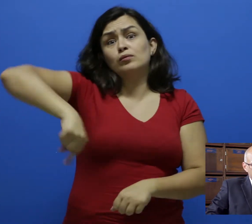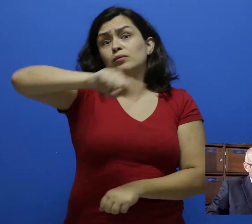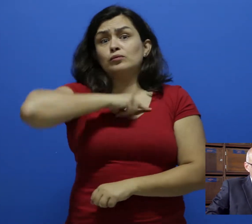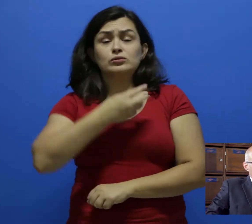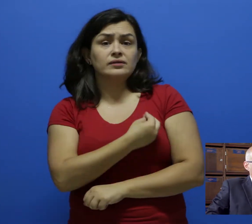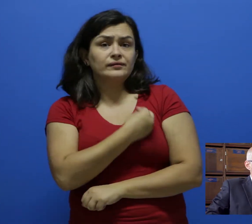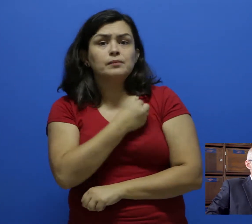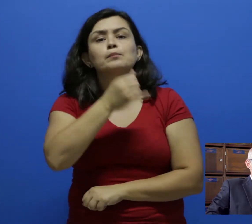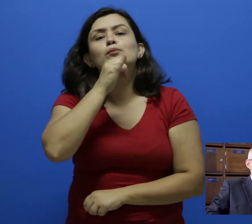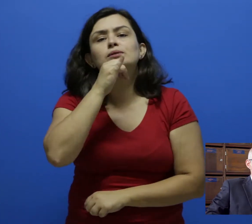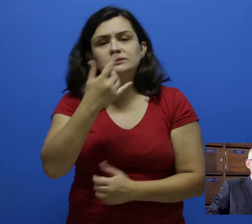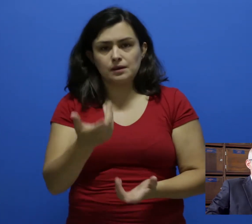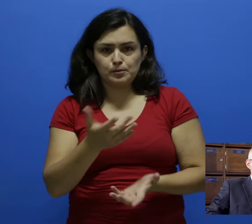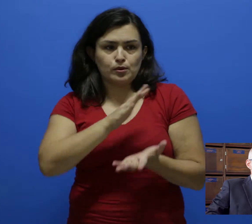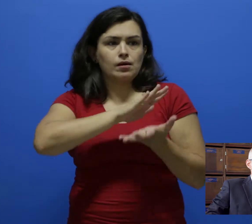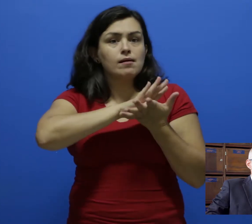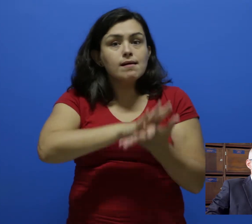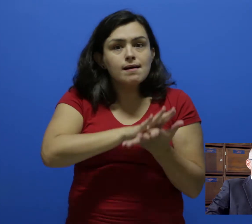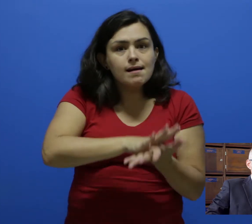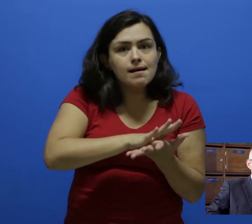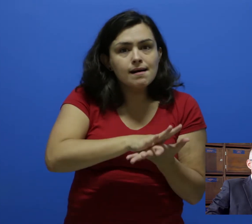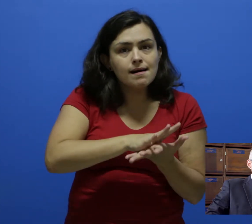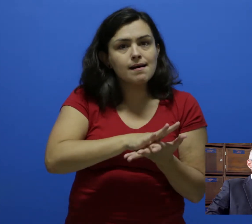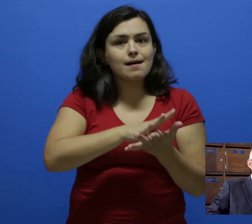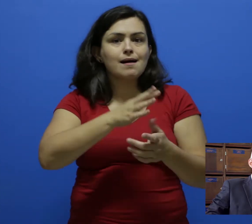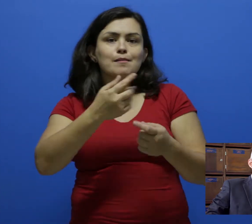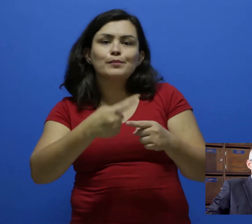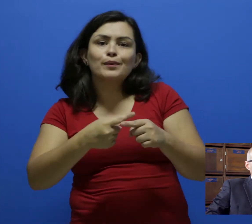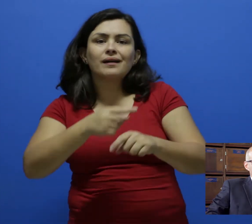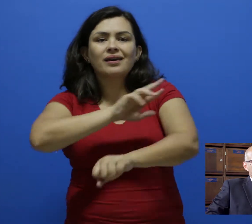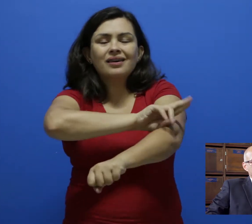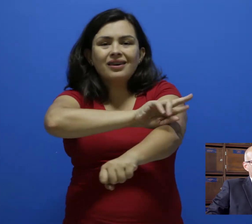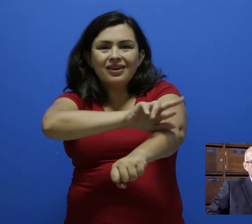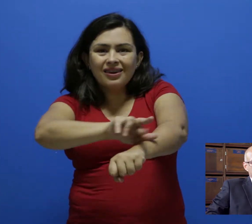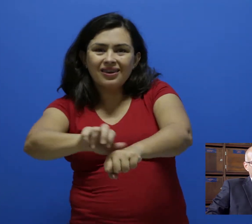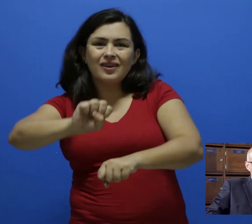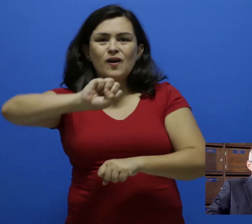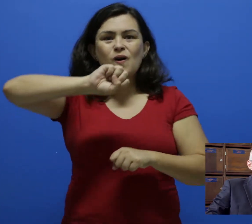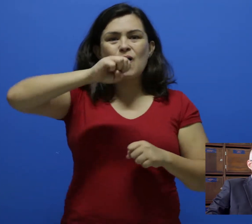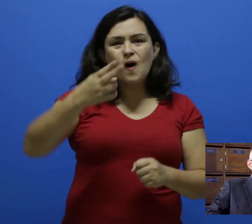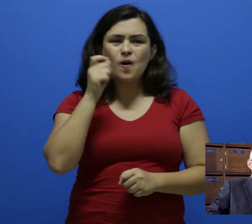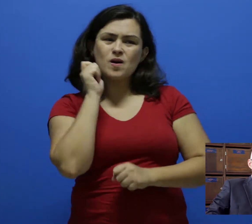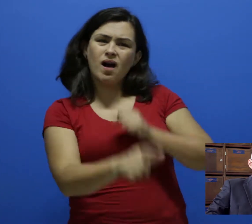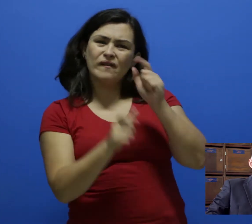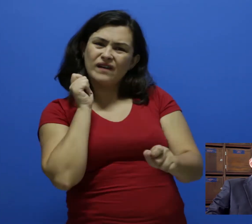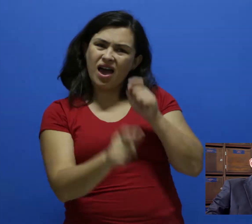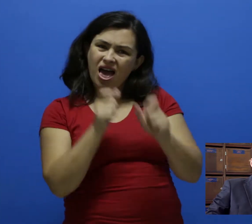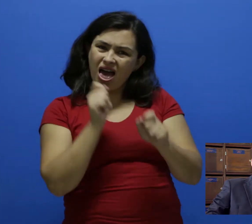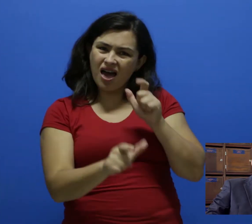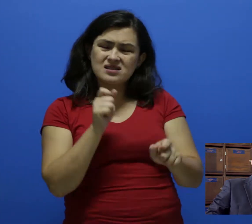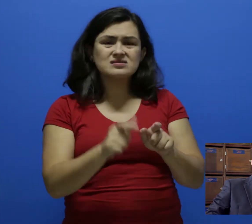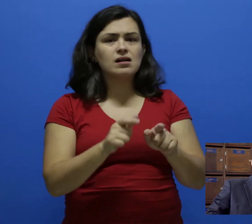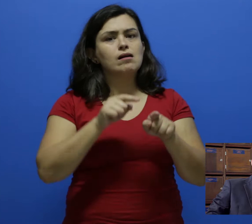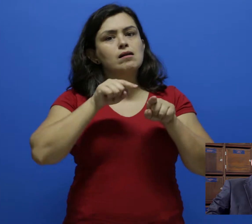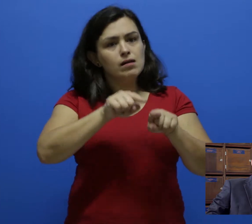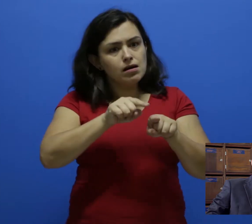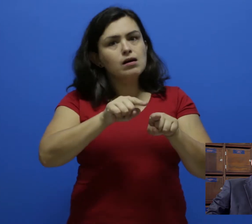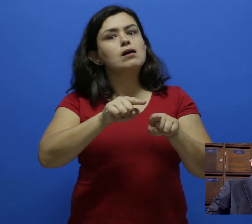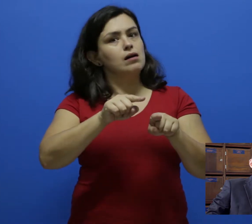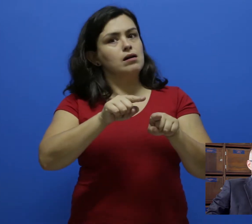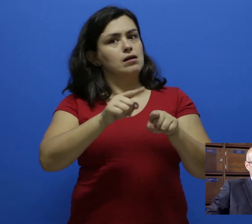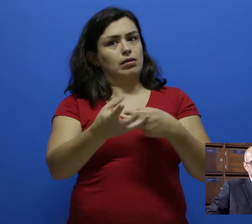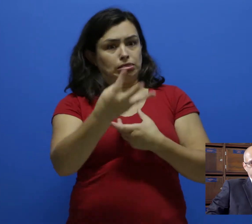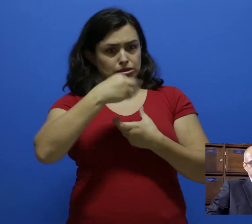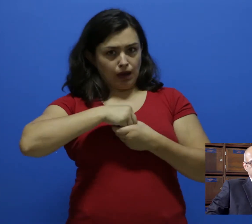é crime. Então, certas práticas de discriminação, de ofensa e injúria racial, elas não estão abrangidas pela